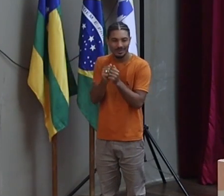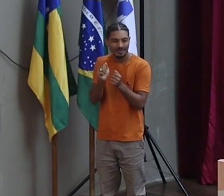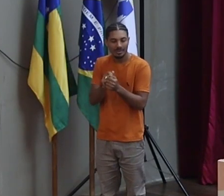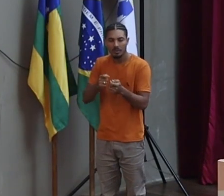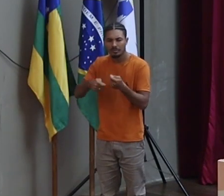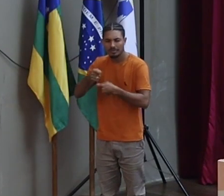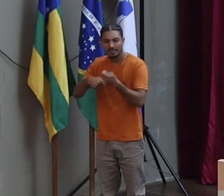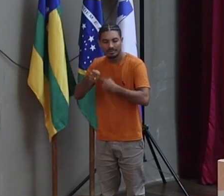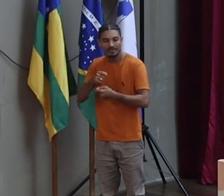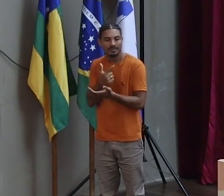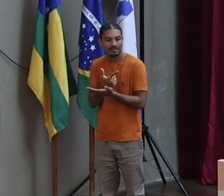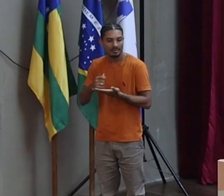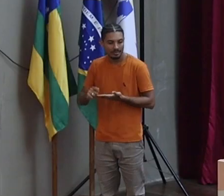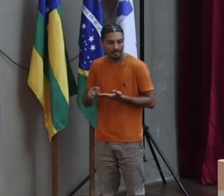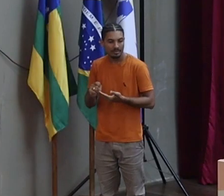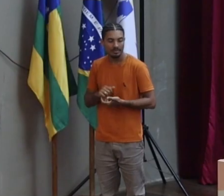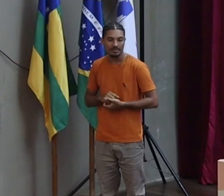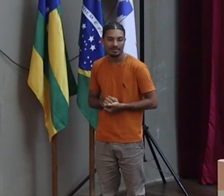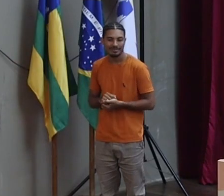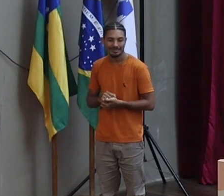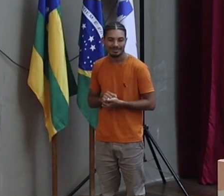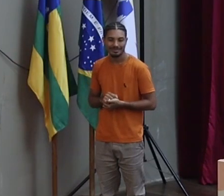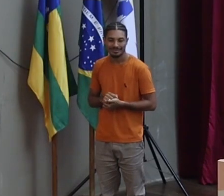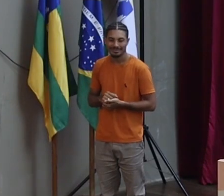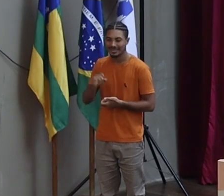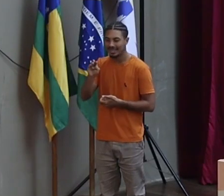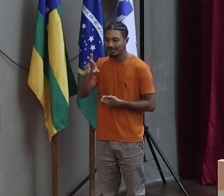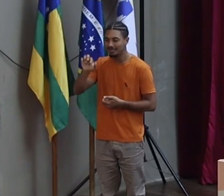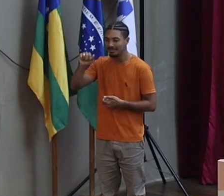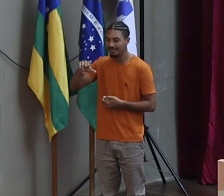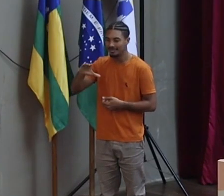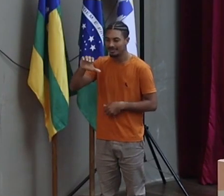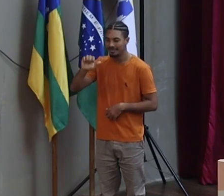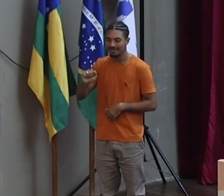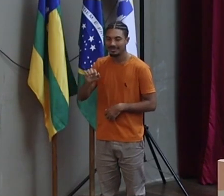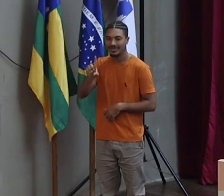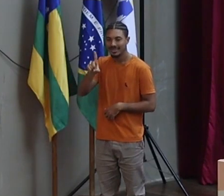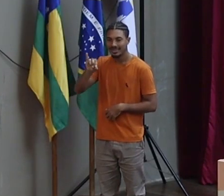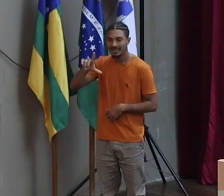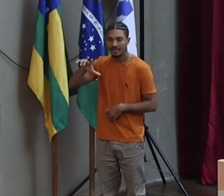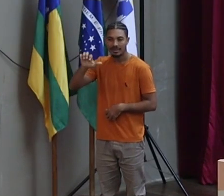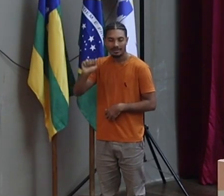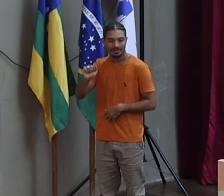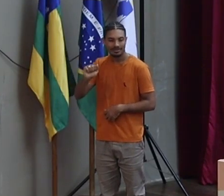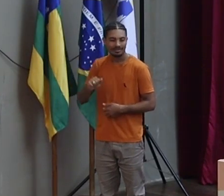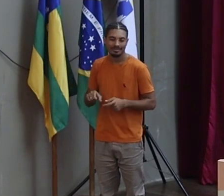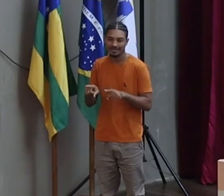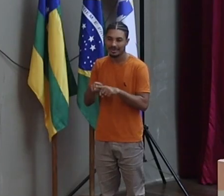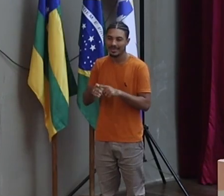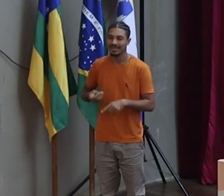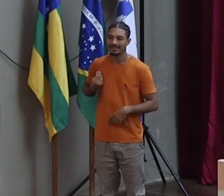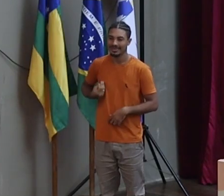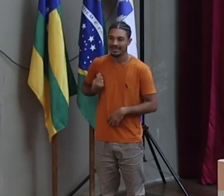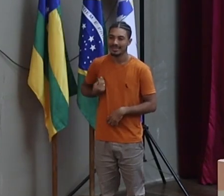durante a minha gestão. A nossa querida Branca Fabrício está aqui, a nossa querida Dilamar Araújo está ali,